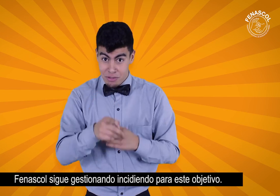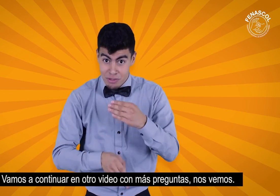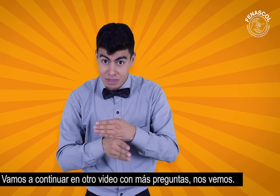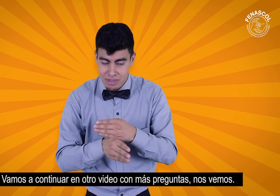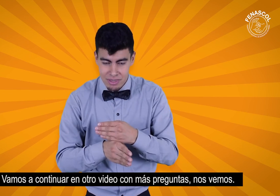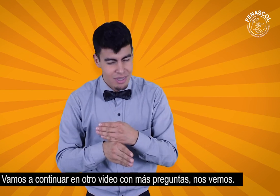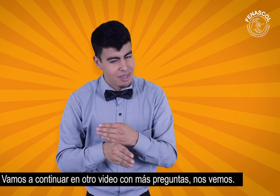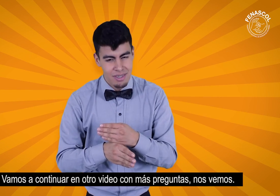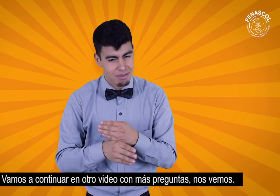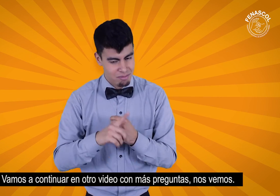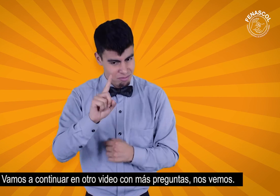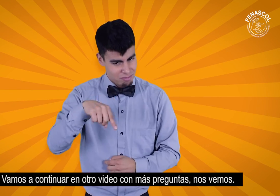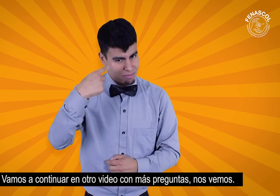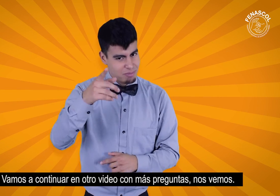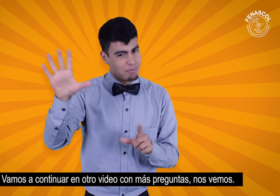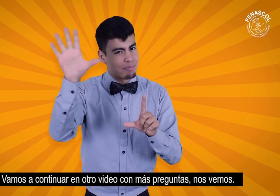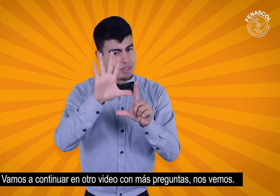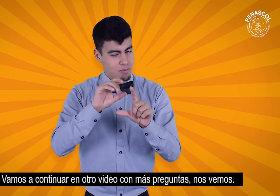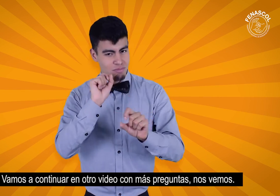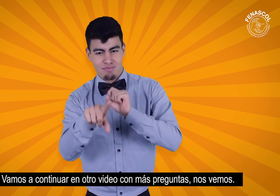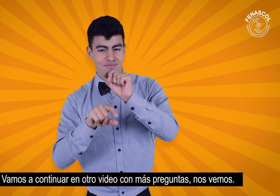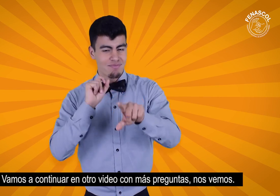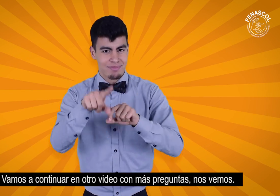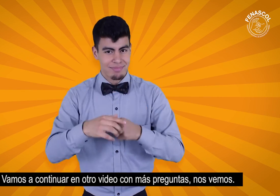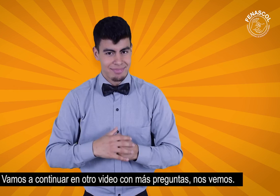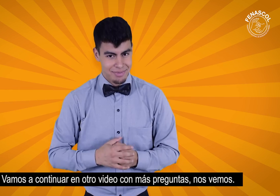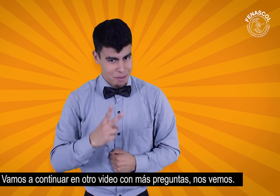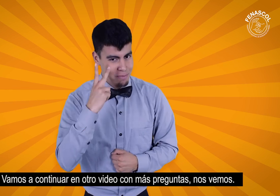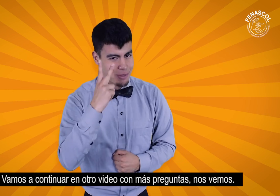Vamos a continuar en otro video con más preguntas. ¡Nos vemos!